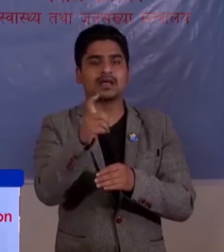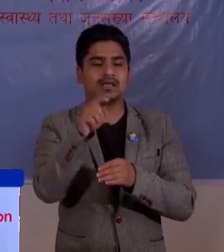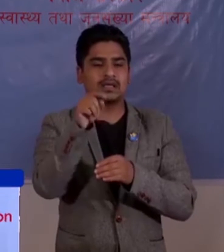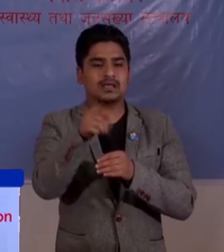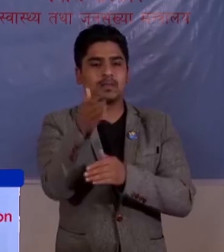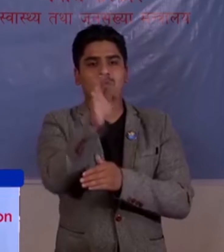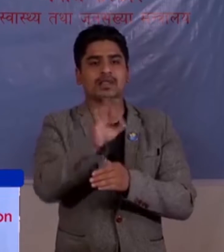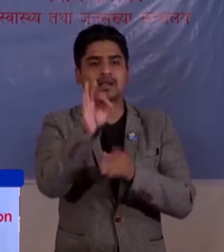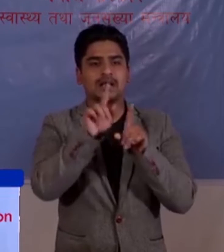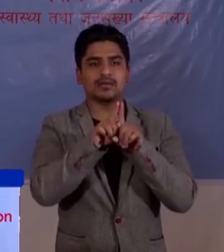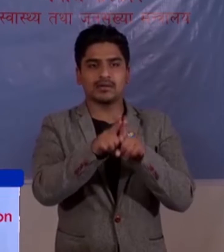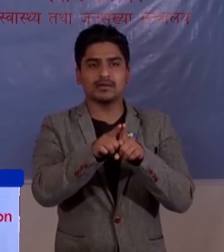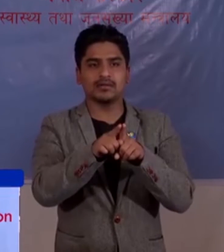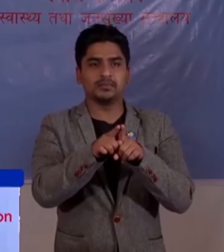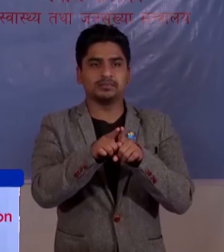यस मन्त्रालयसँग